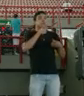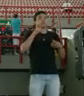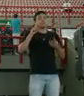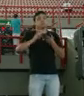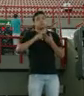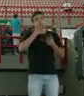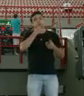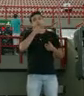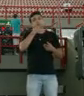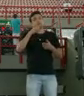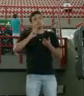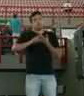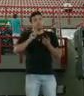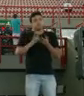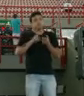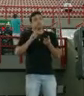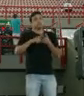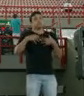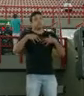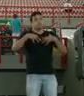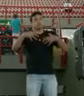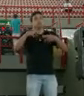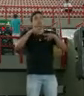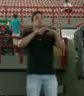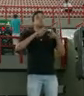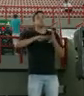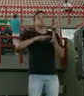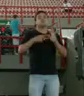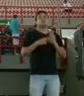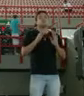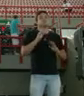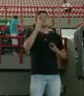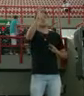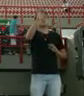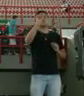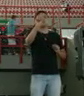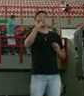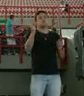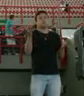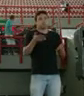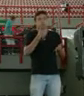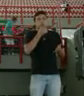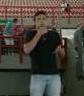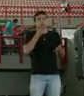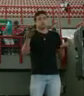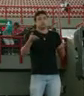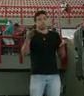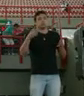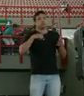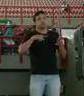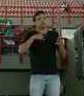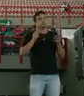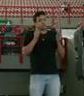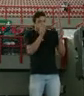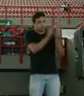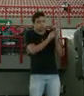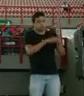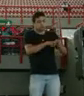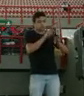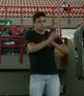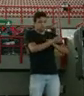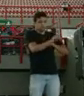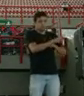quê? Aumentando. Aí você diz, qual é a consequência disso? Os homens hoje são mais participativos na